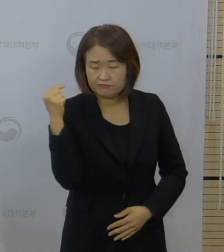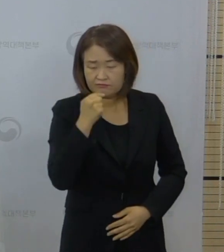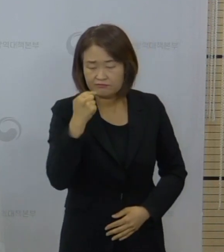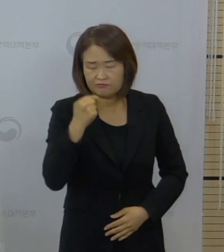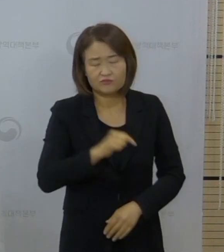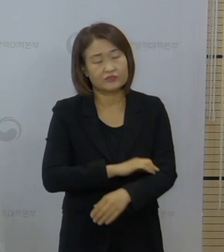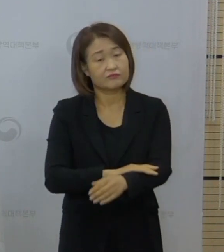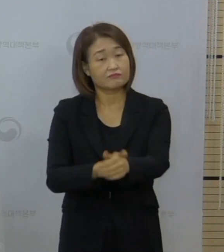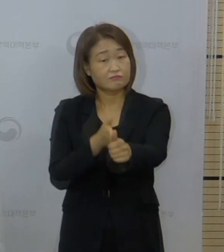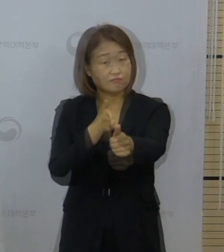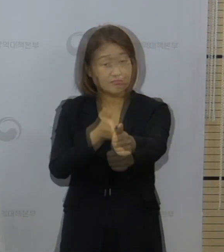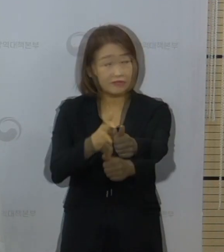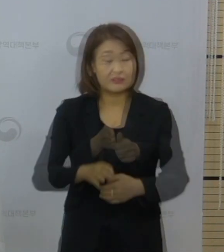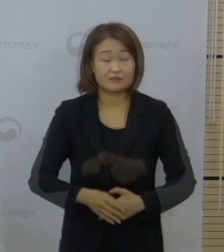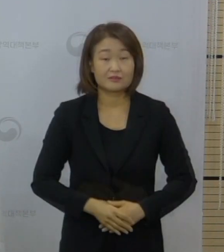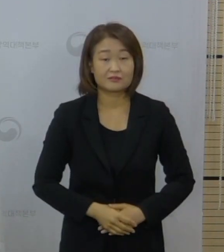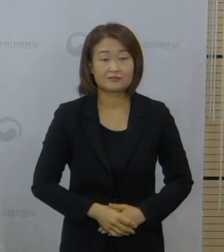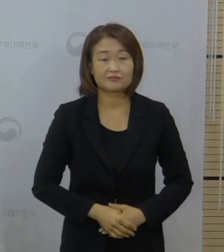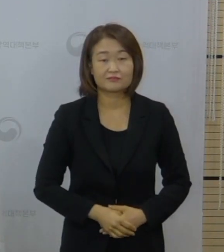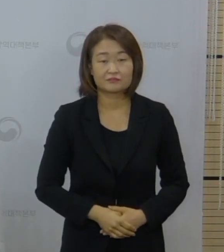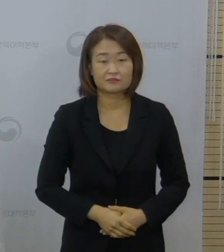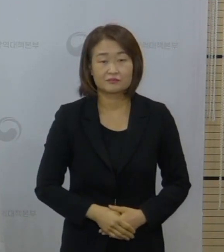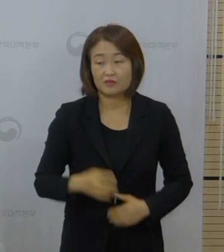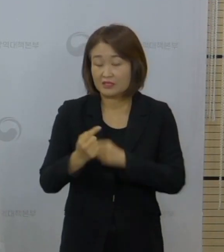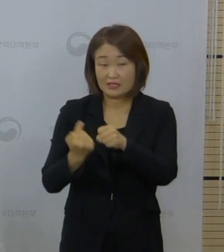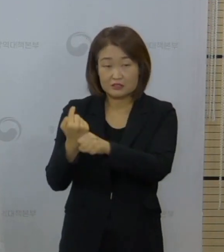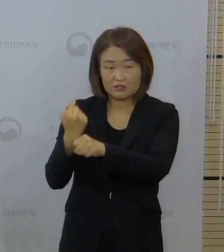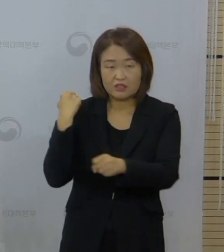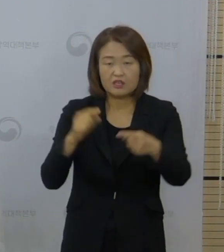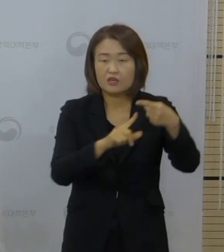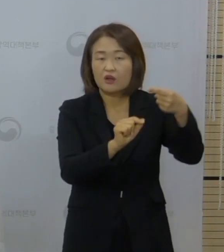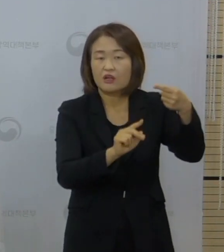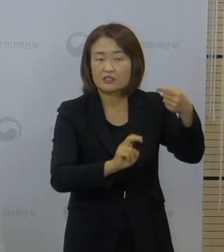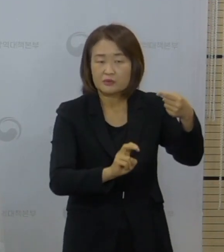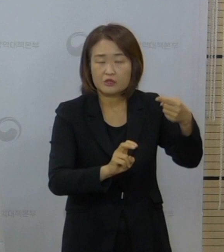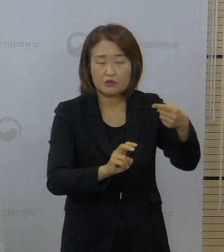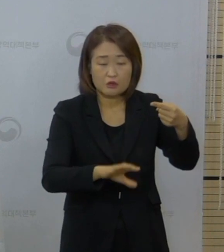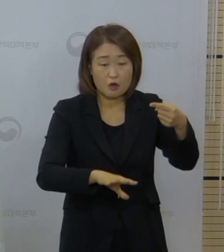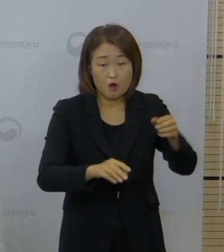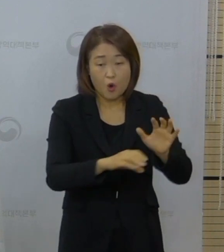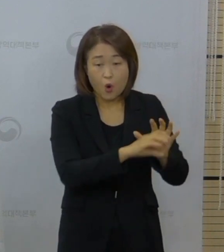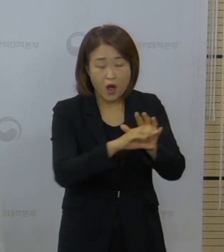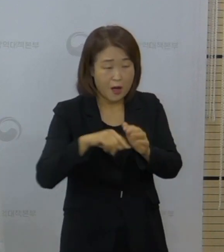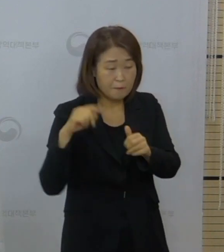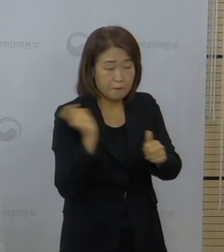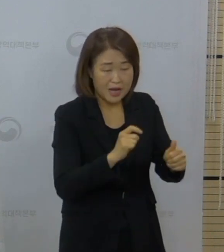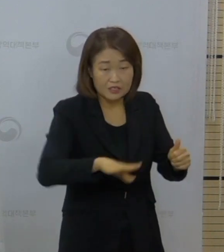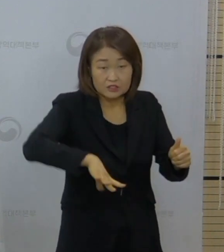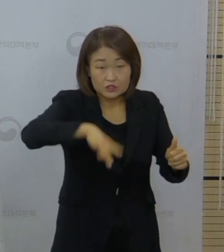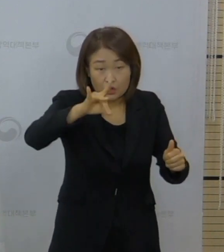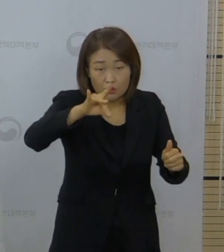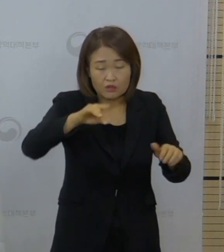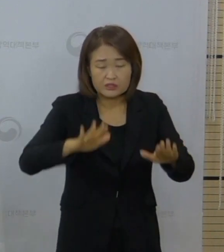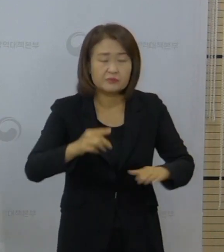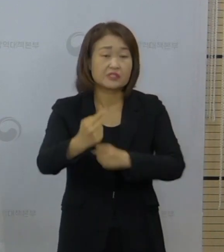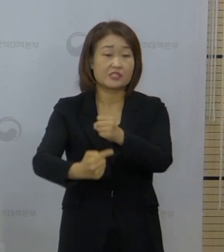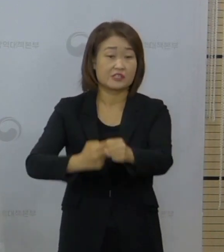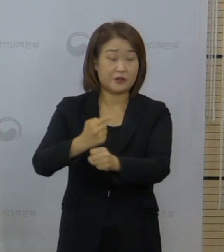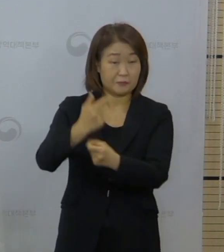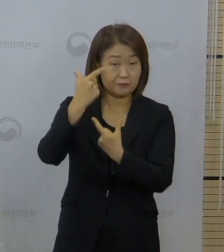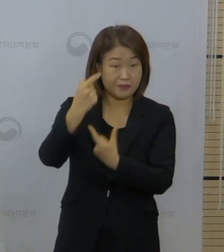것을 요청드리겠습니다. 작년 1월 20일 첫 번째 코로나 확진자가 발생한 지 1년이